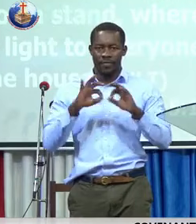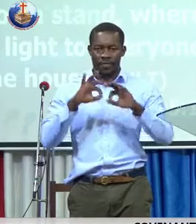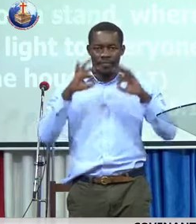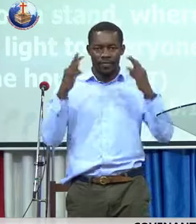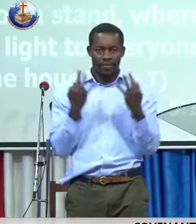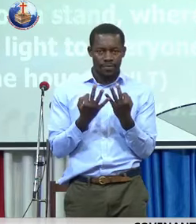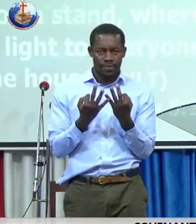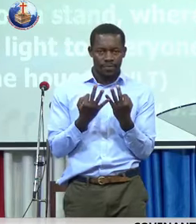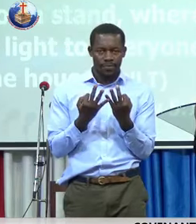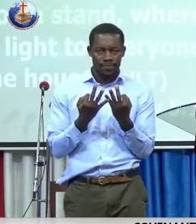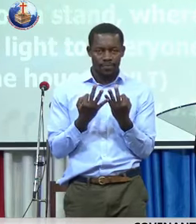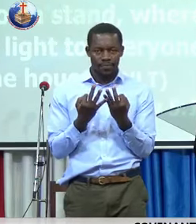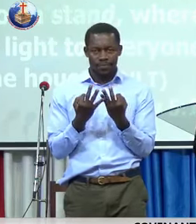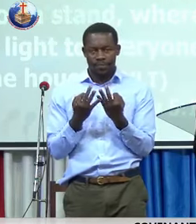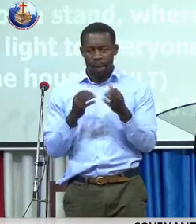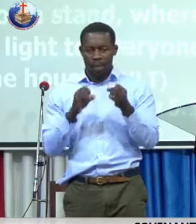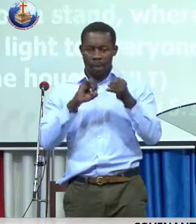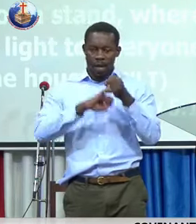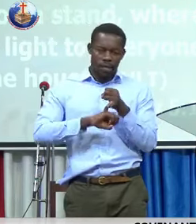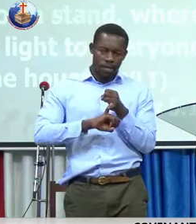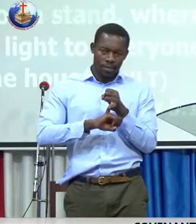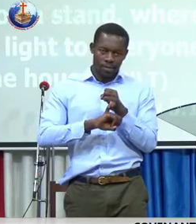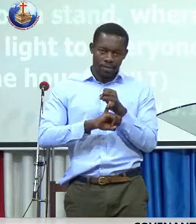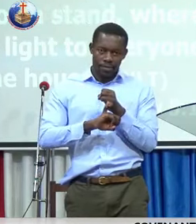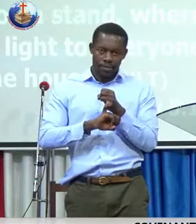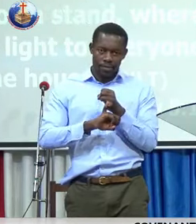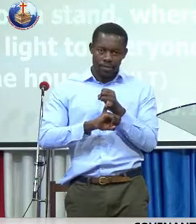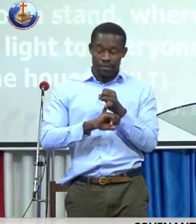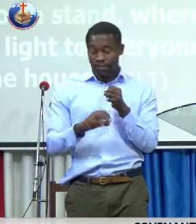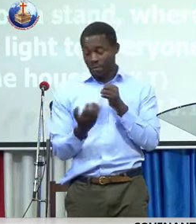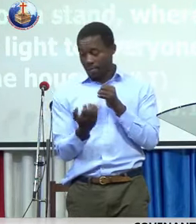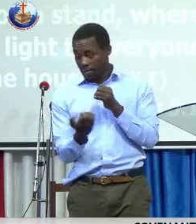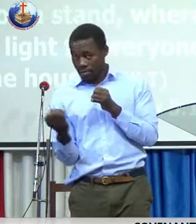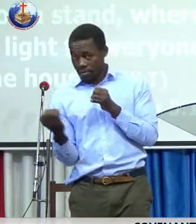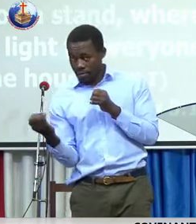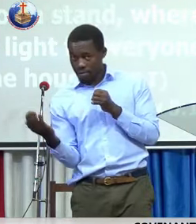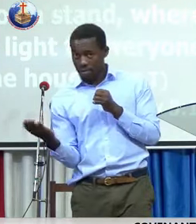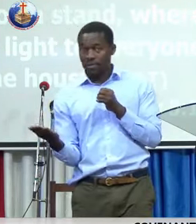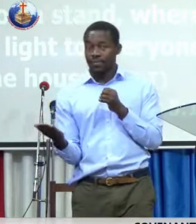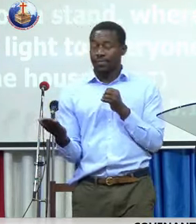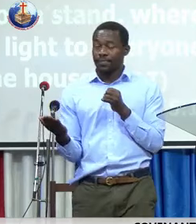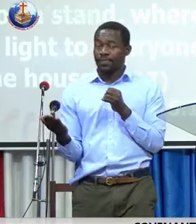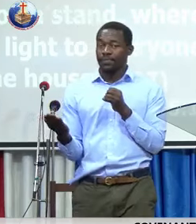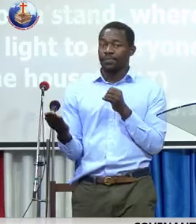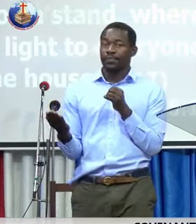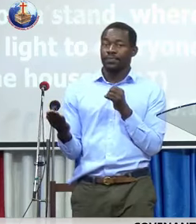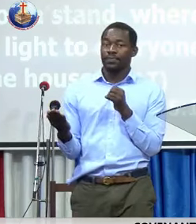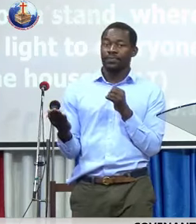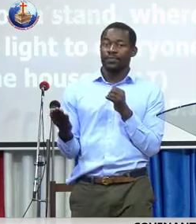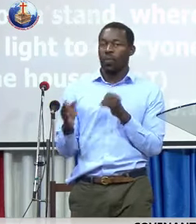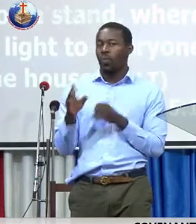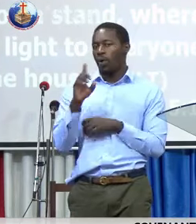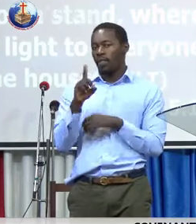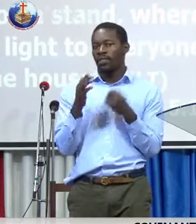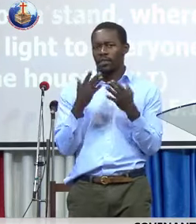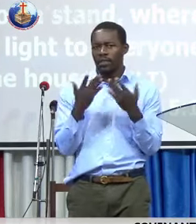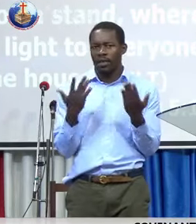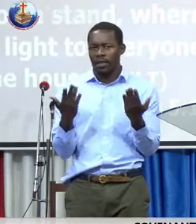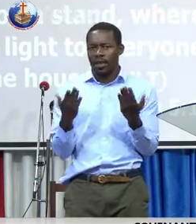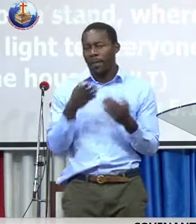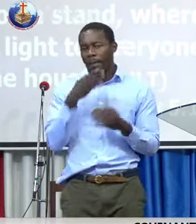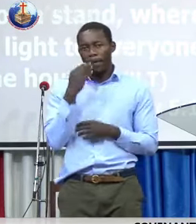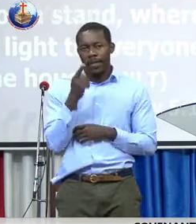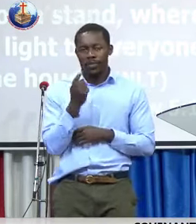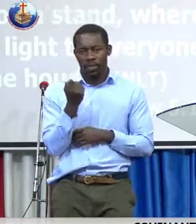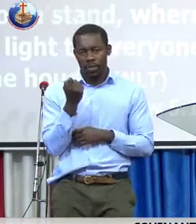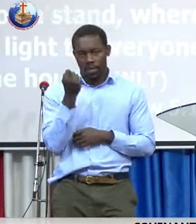Katika familia zetu. In our marriages and how we parent our children. Katika ambavyo tunatenda kazi na tunavyolea watoto wetu. One thing I want us to